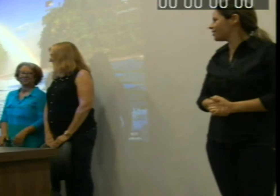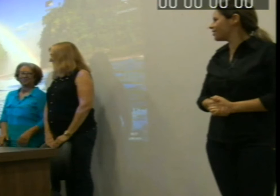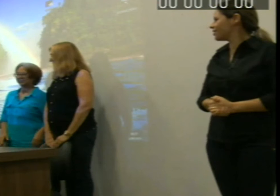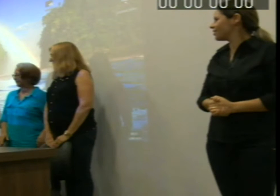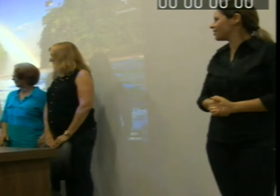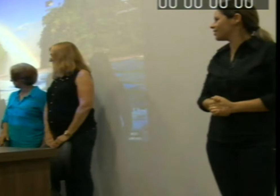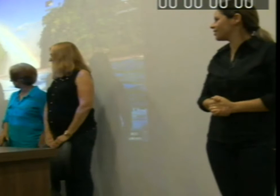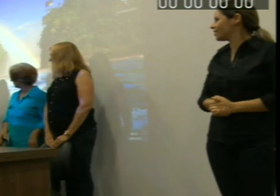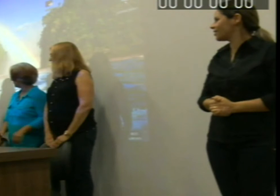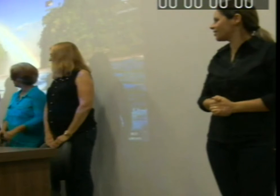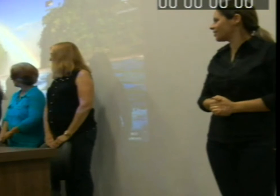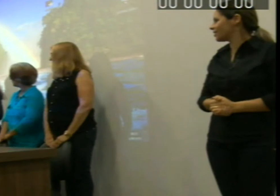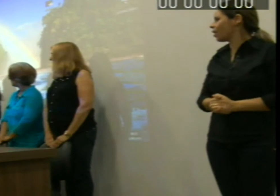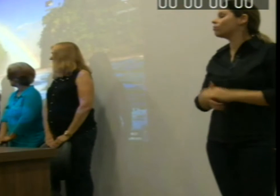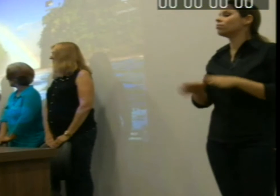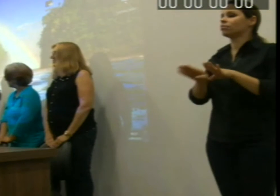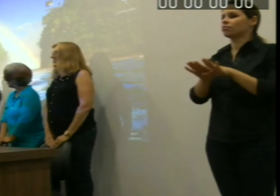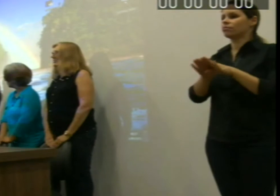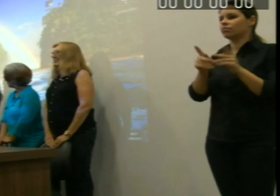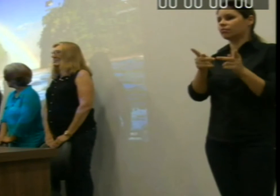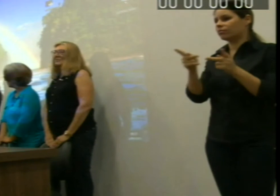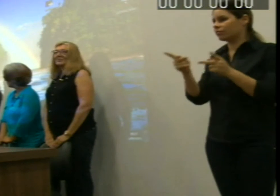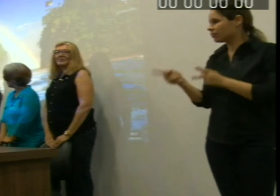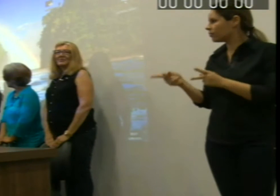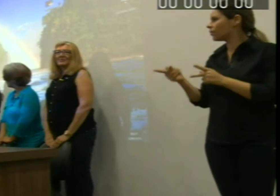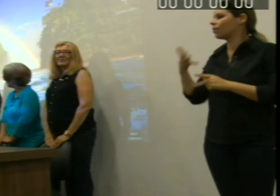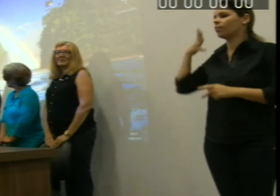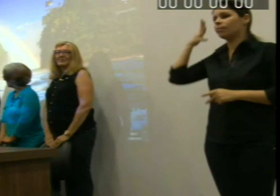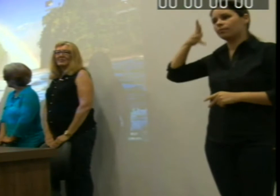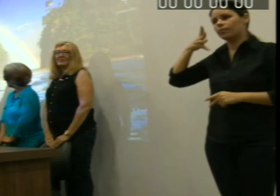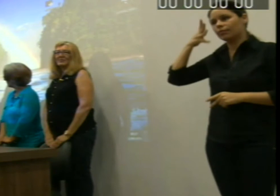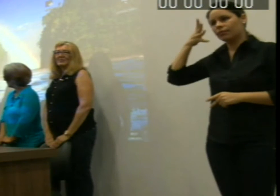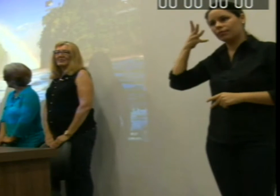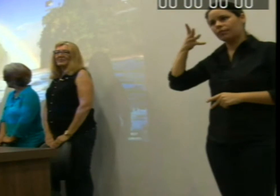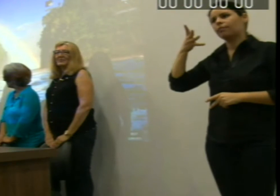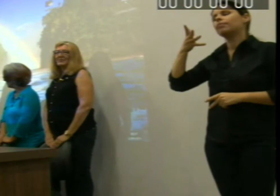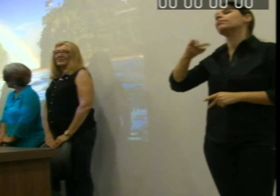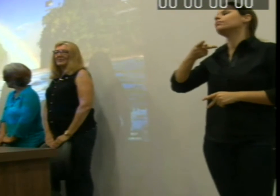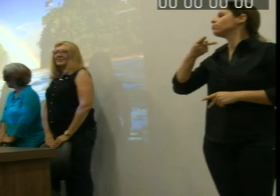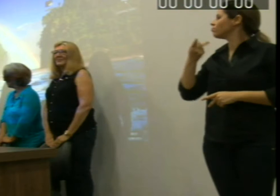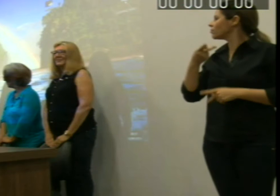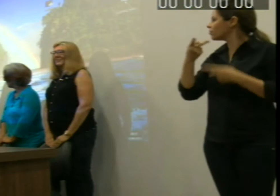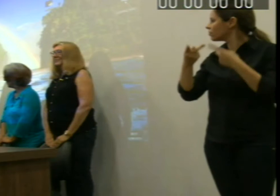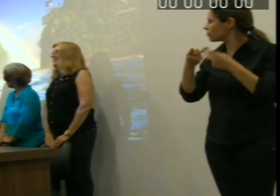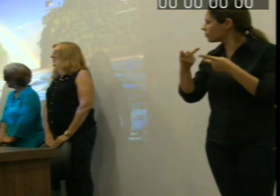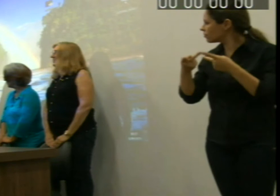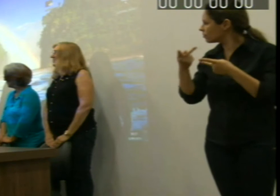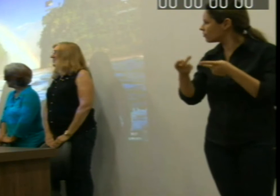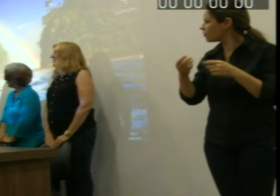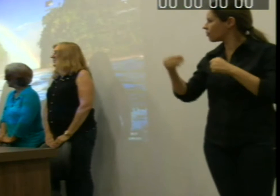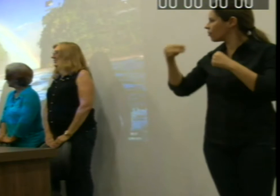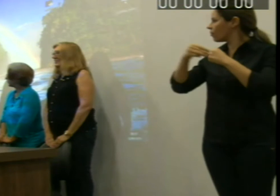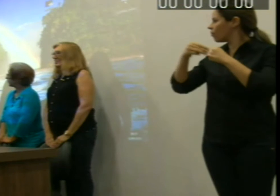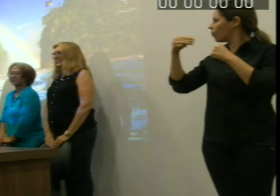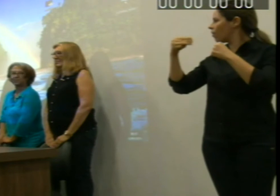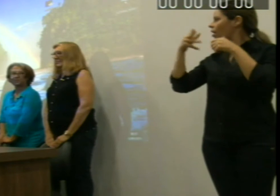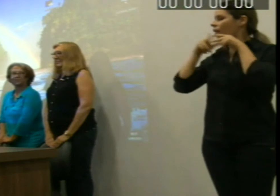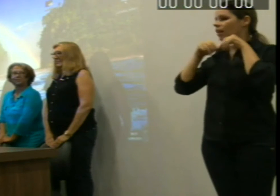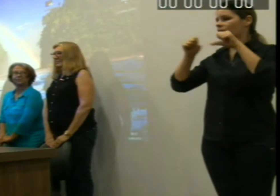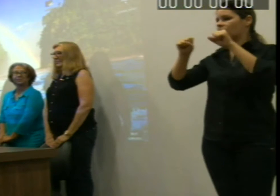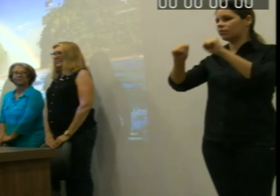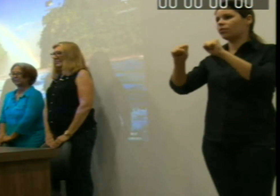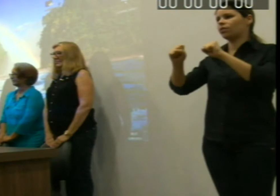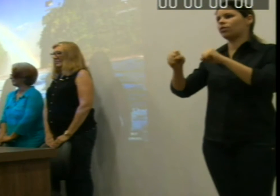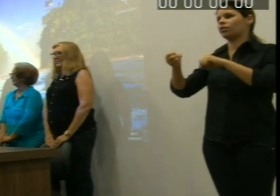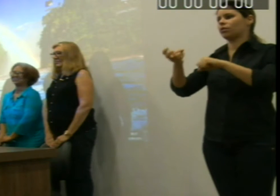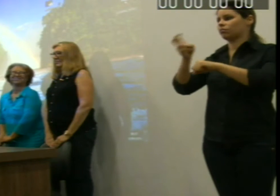Paula convidamos também o palestrante que conduzirá os trabalhos nessa manhã o mestre em linguística Professor José